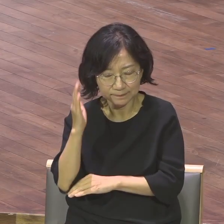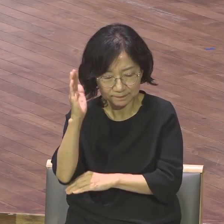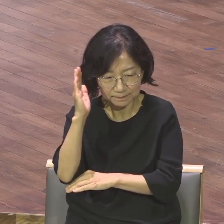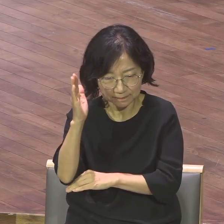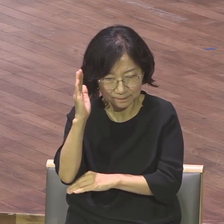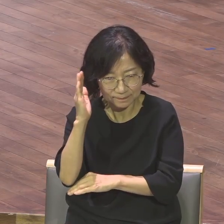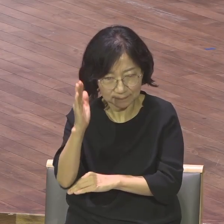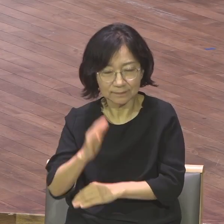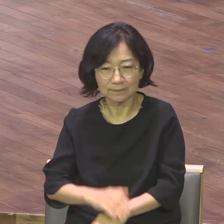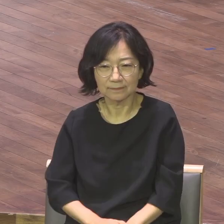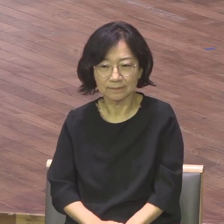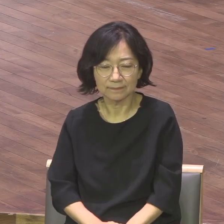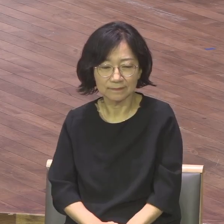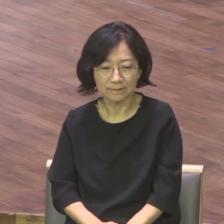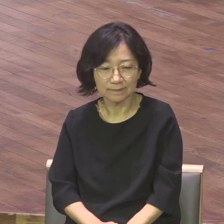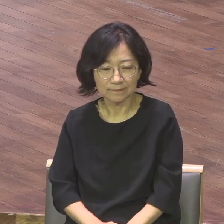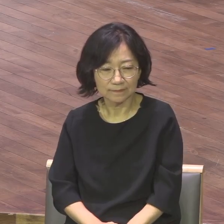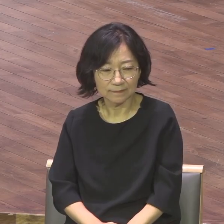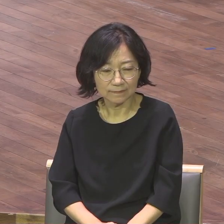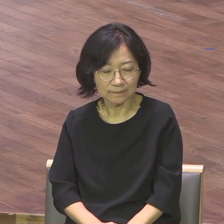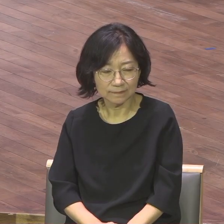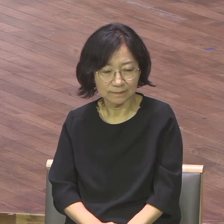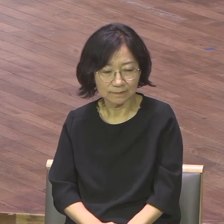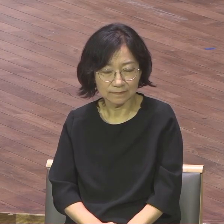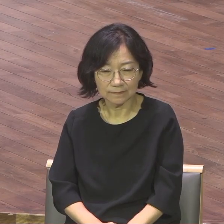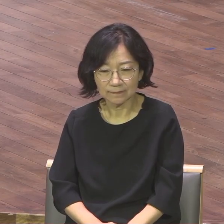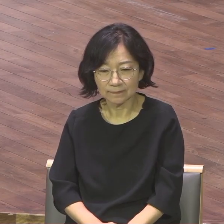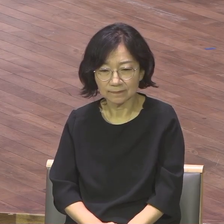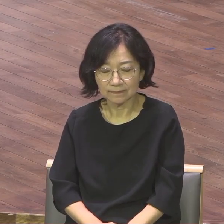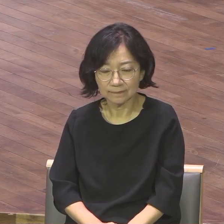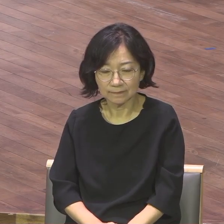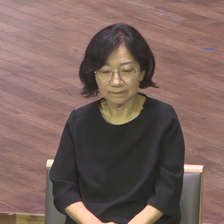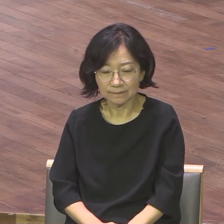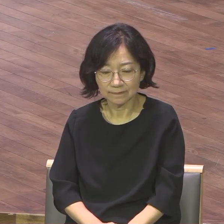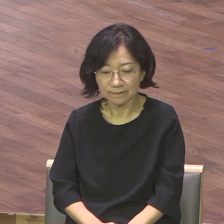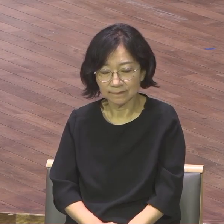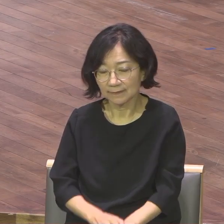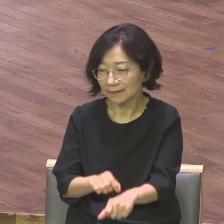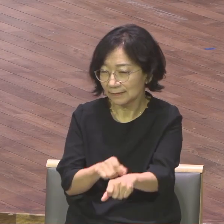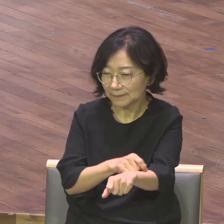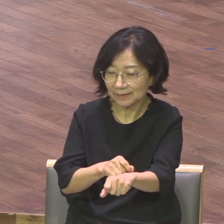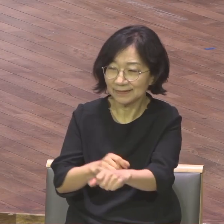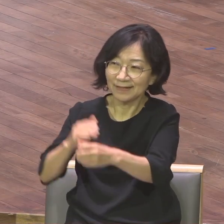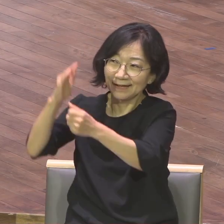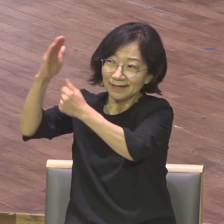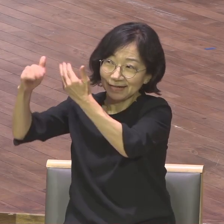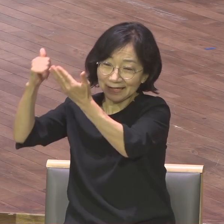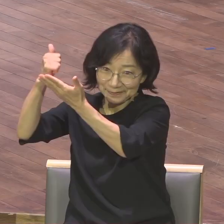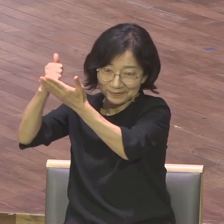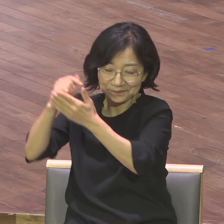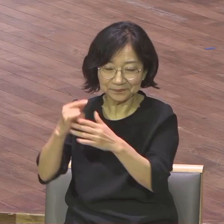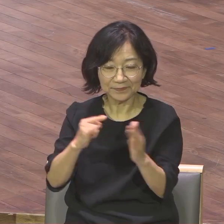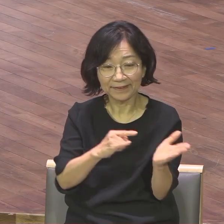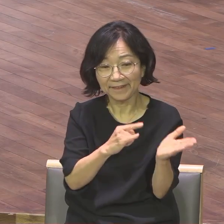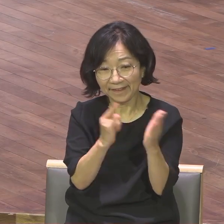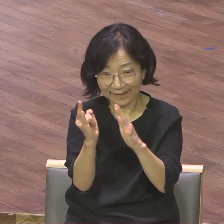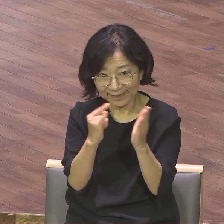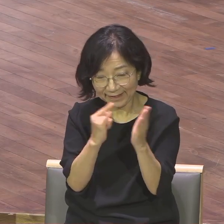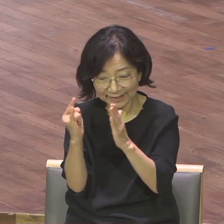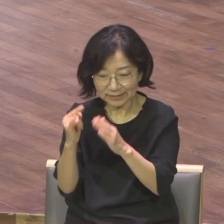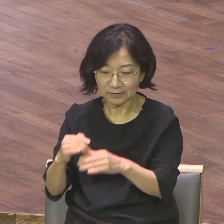밝히고 증거하고 있어요. 특별히 하나님께서 선지자 에스겔을